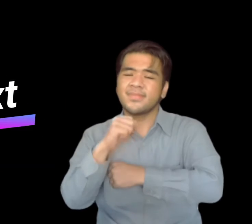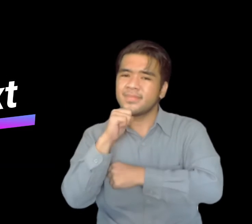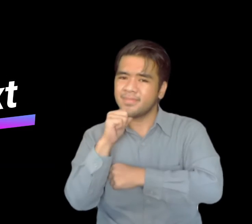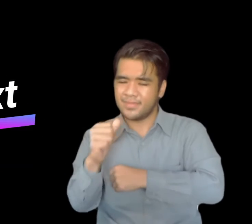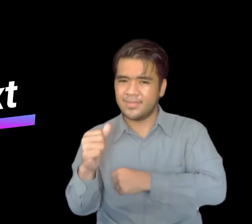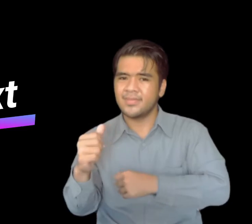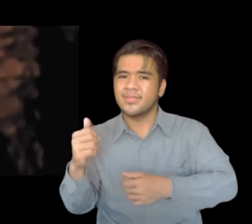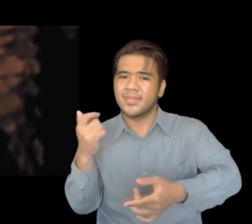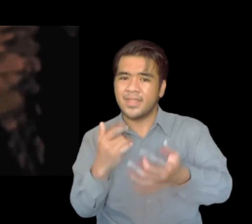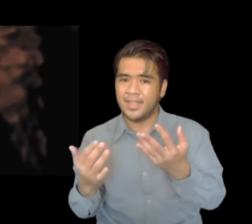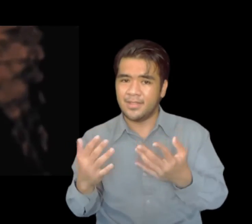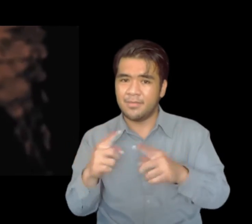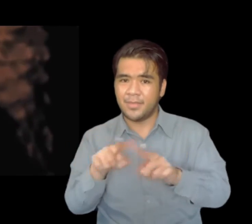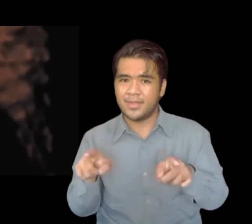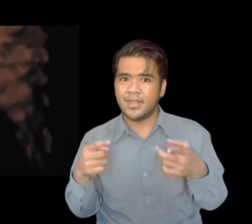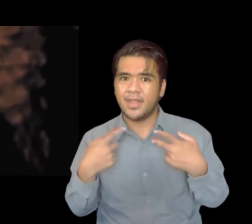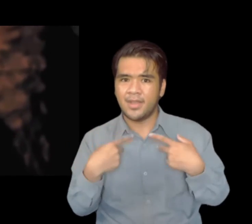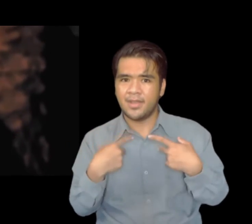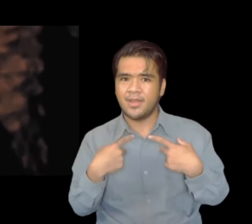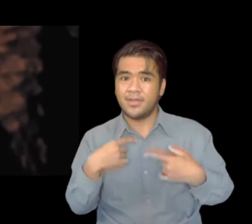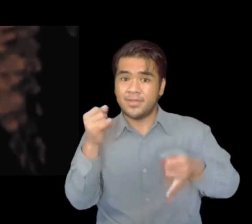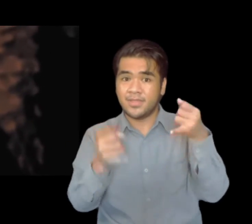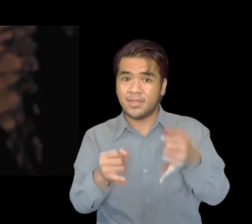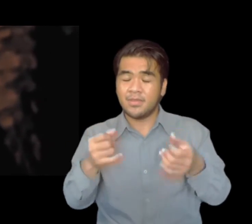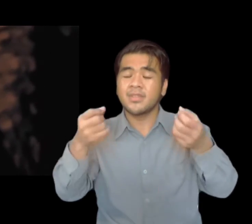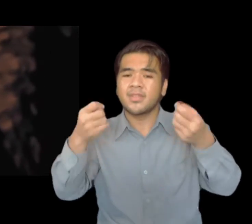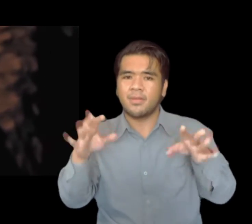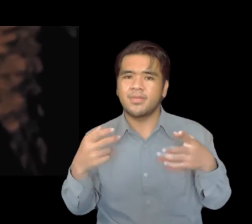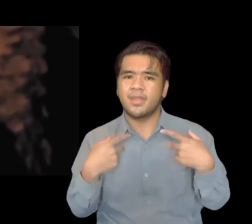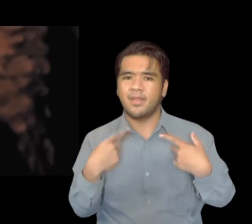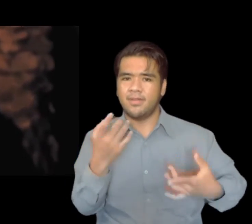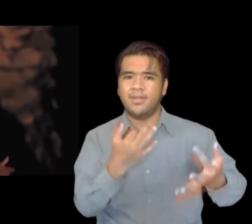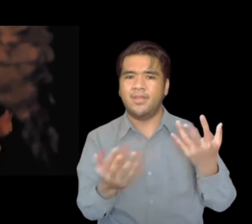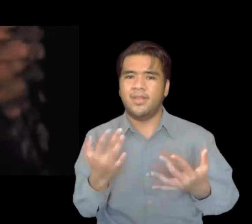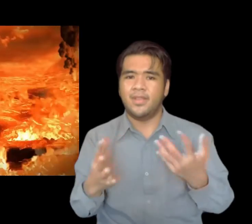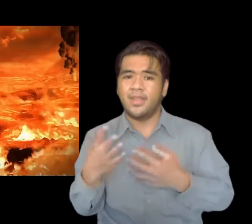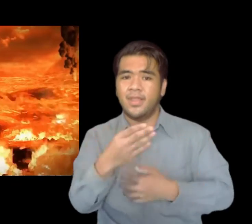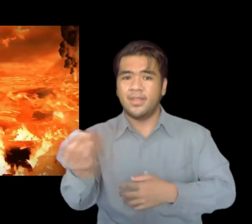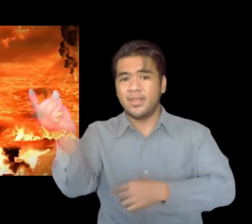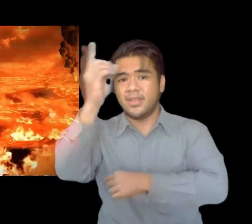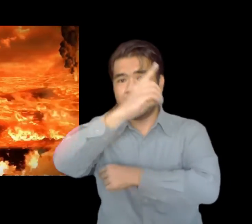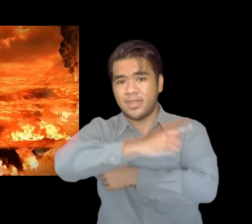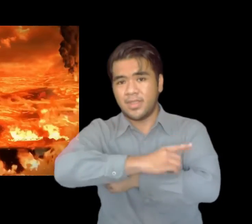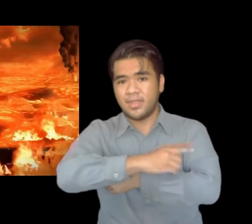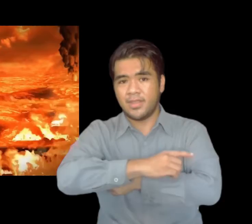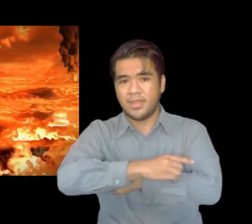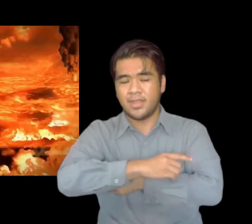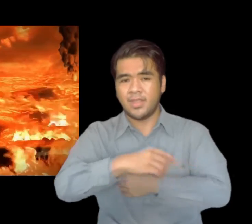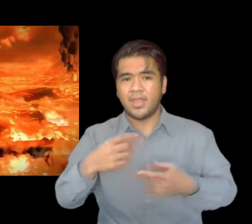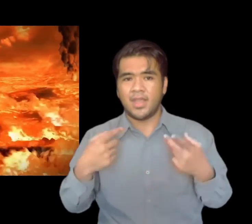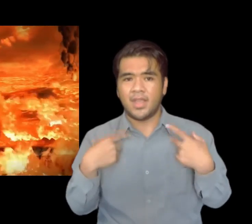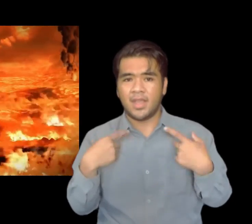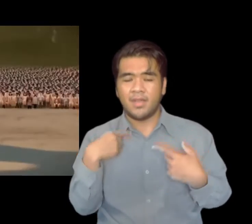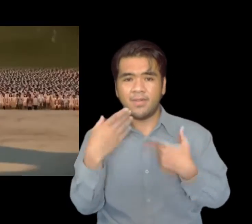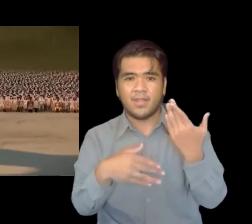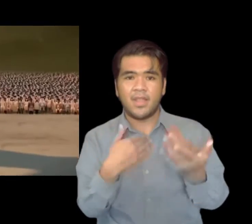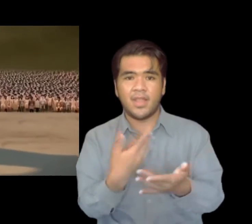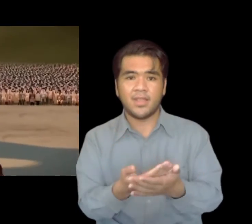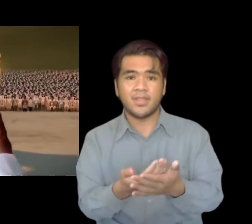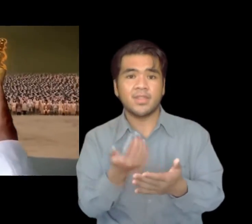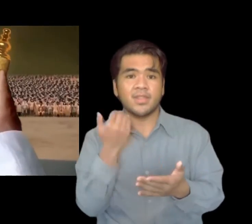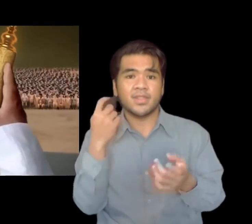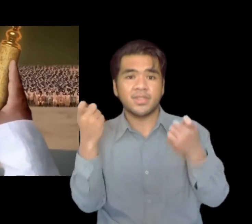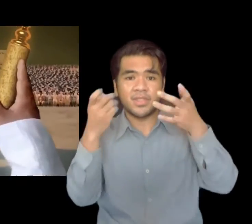ang context. Ang lugar ng pagpapahirap sa Hades ay hindi pa ang impyerno sapagkat ang impyerno ay magliliyab pa lamang sa